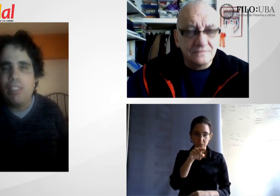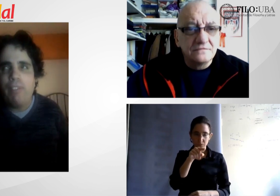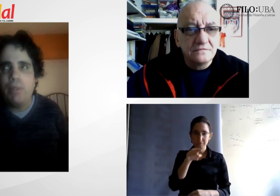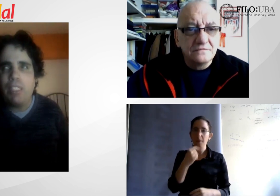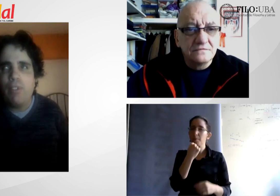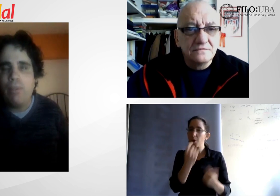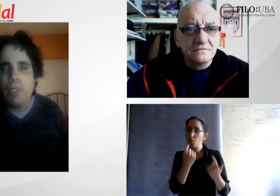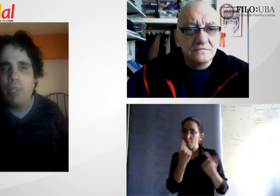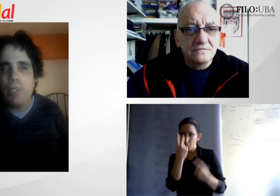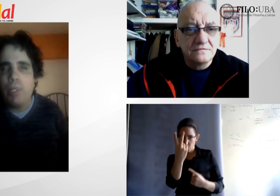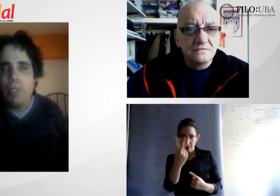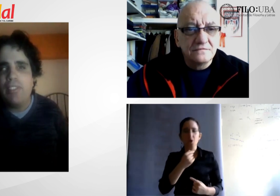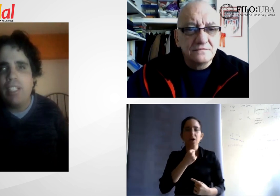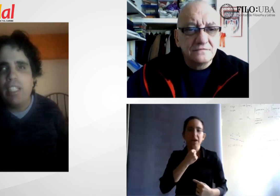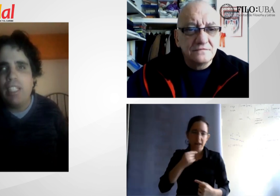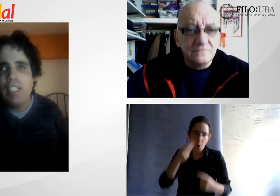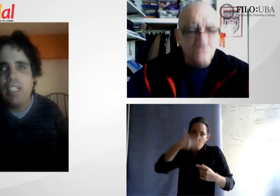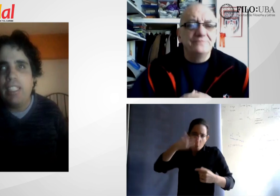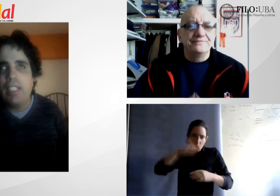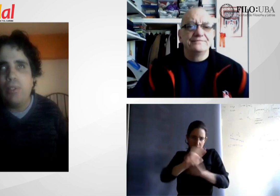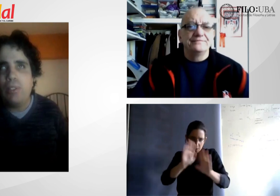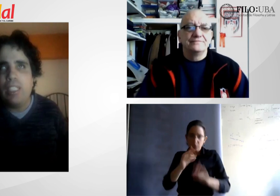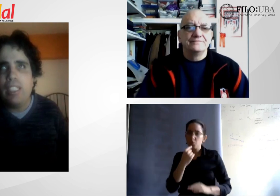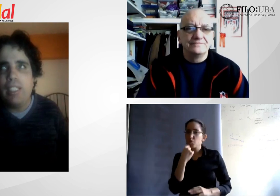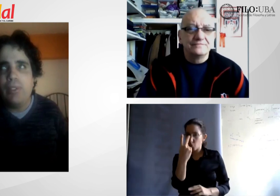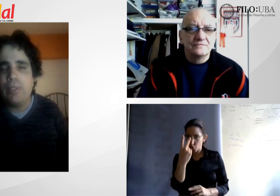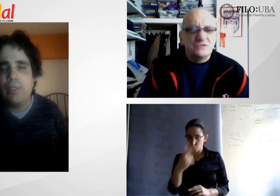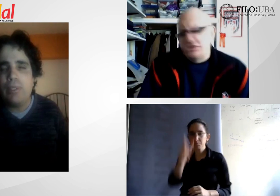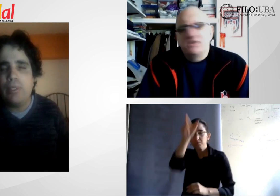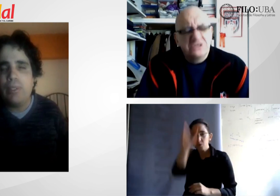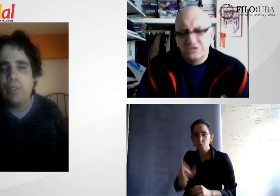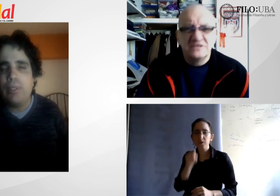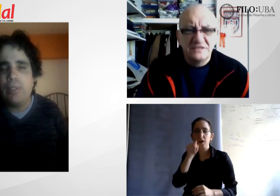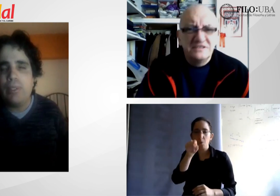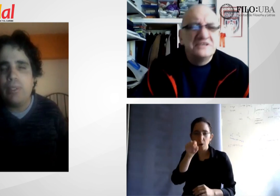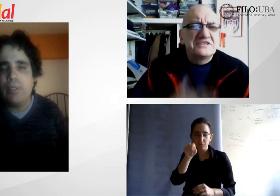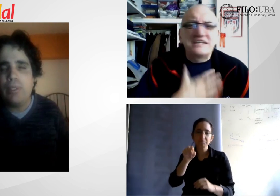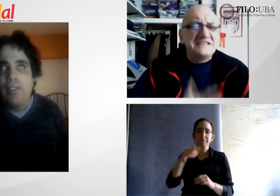dos últimas preguntas por mi parte. Si él conoce en otros países